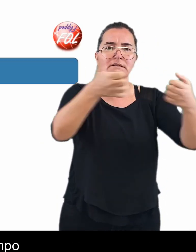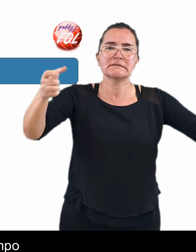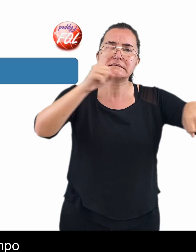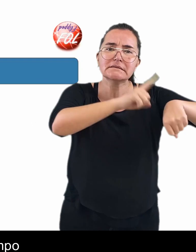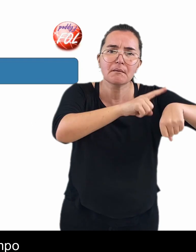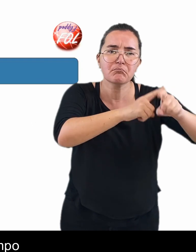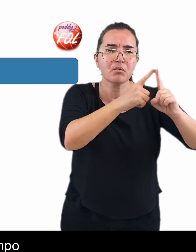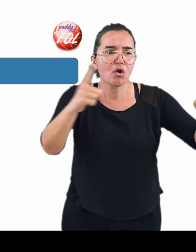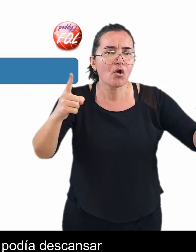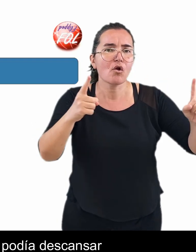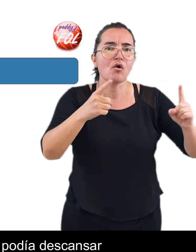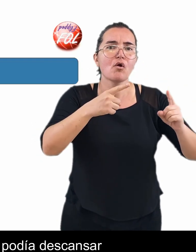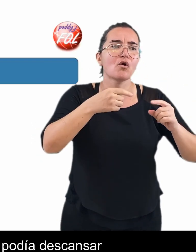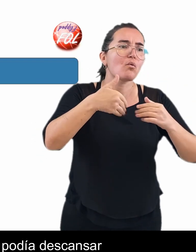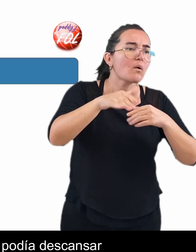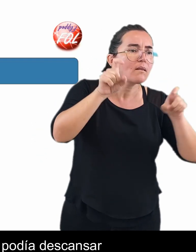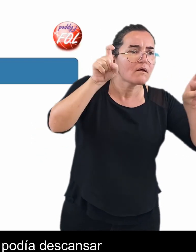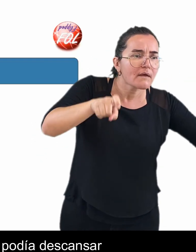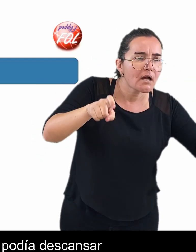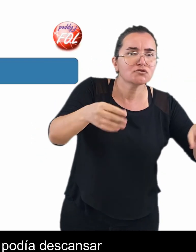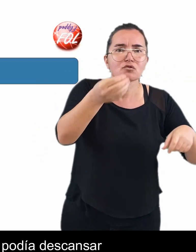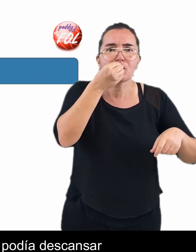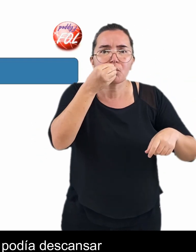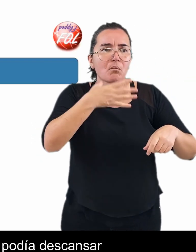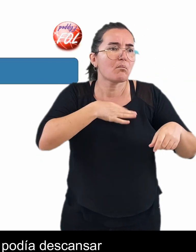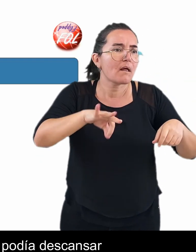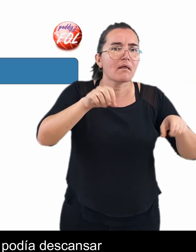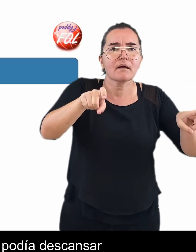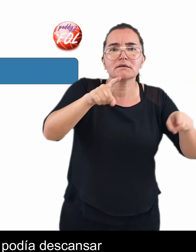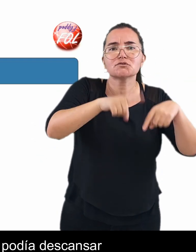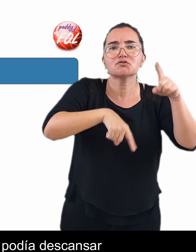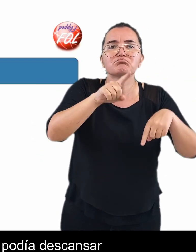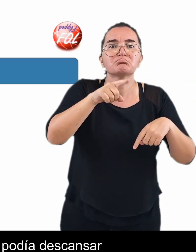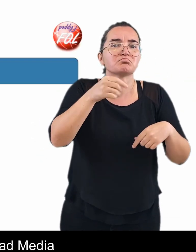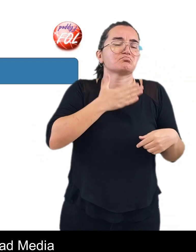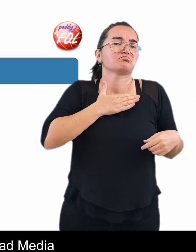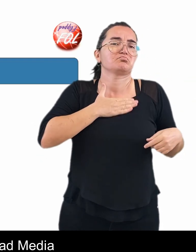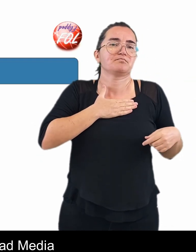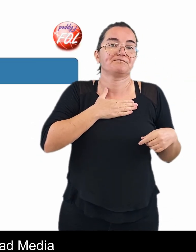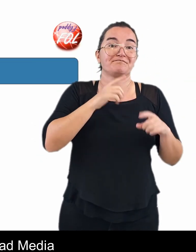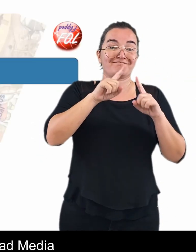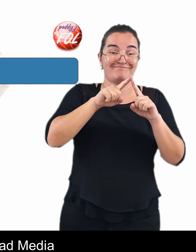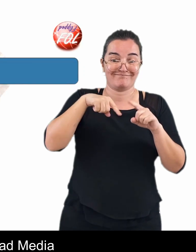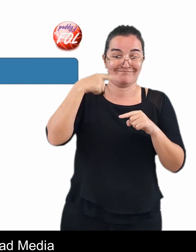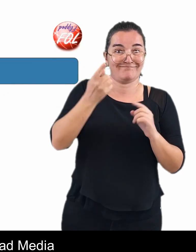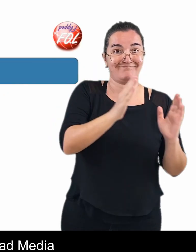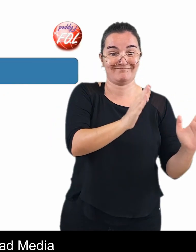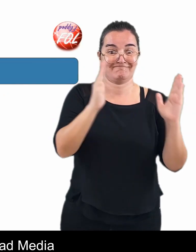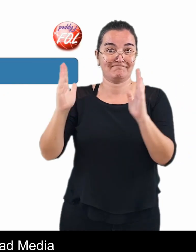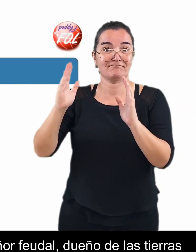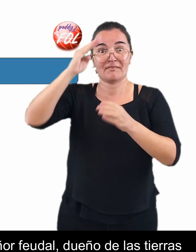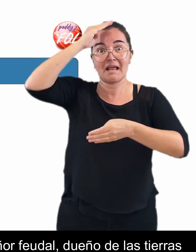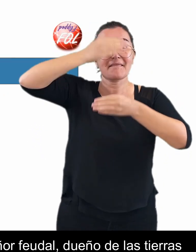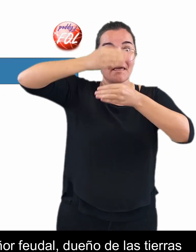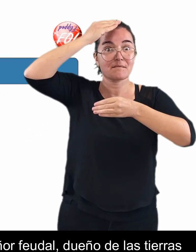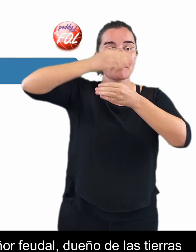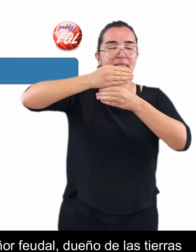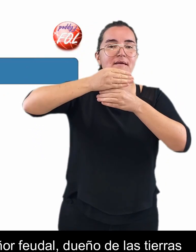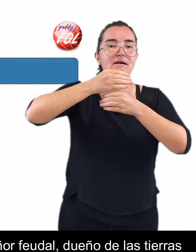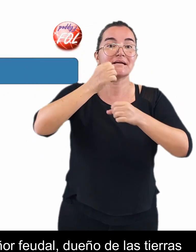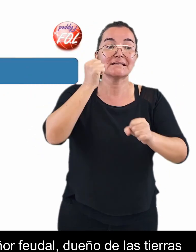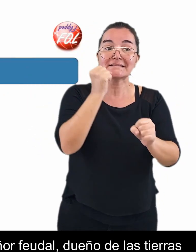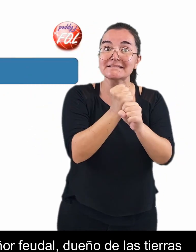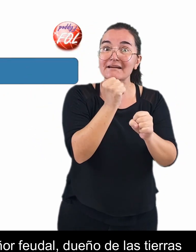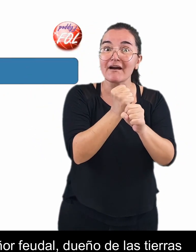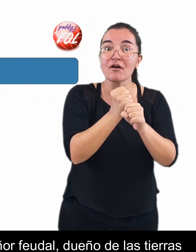trabajo, durante cuánto tiempo, cuándo se podía y cuándo no se podía descansar. Posteriormente, en la Edad Media, los